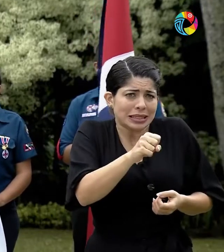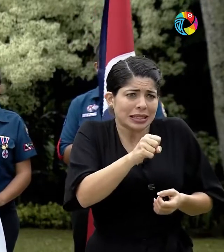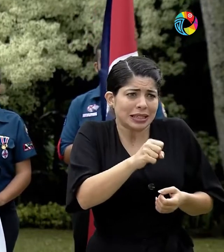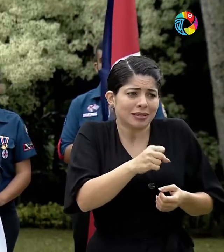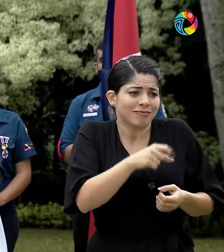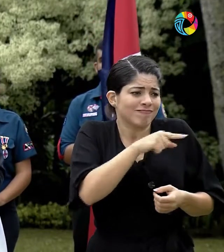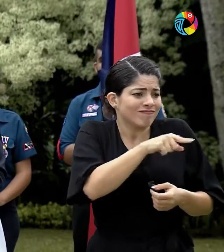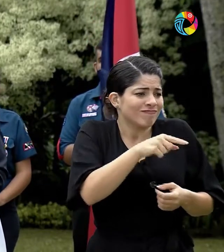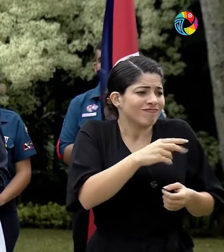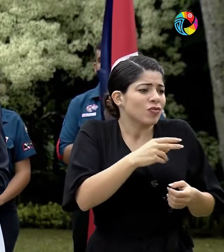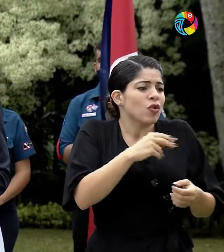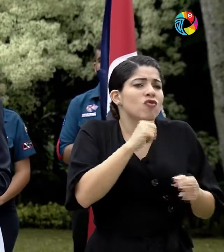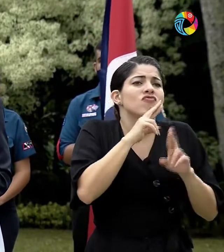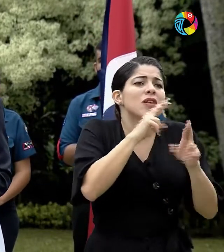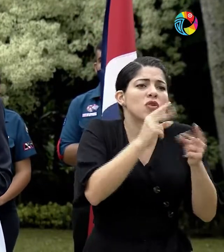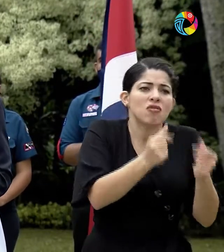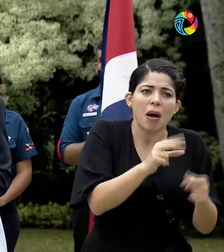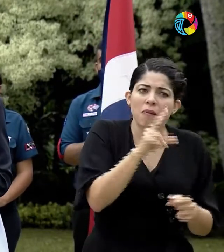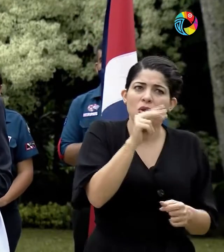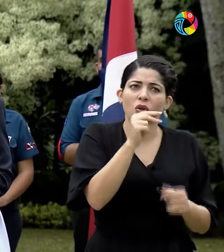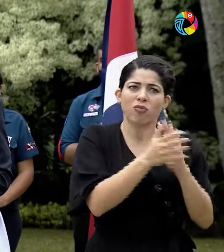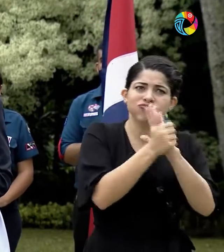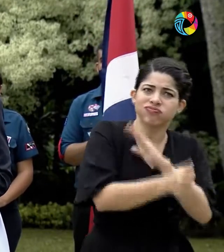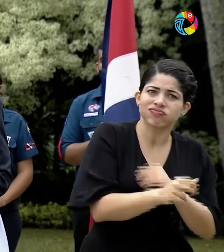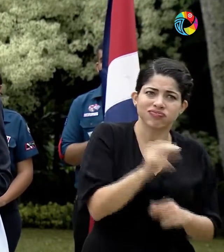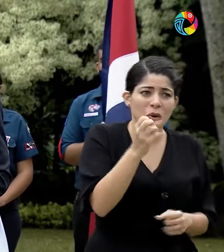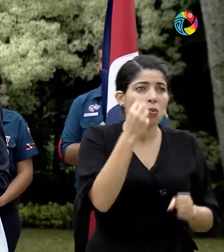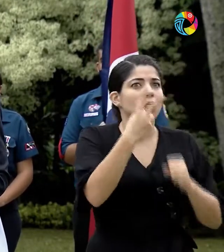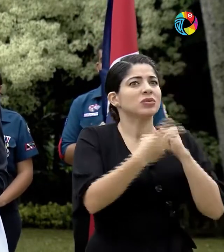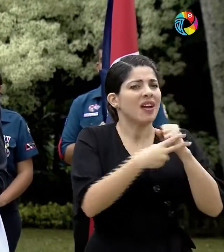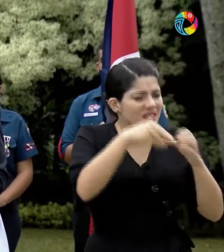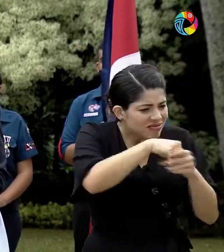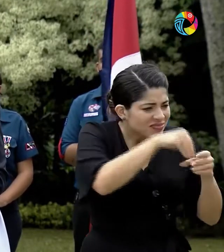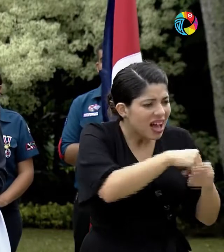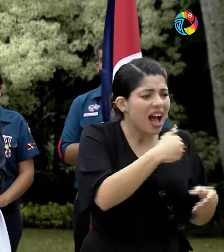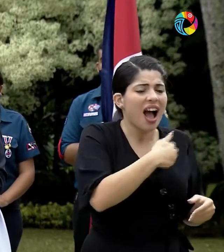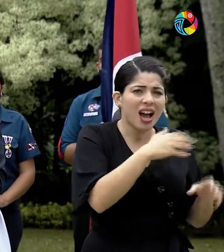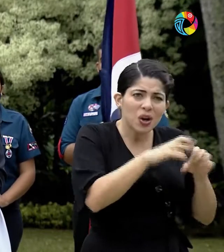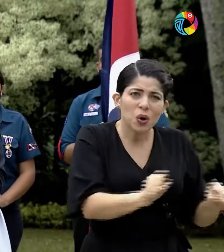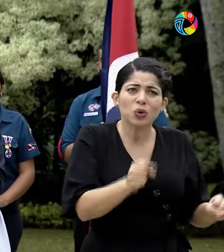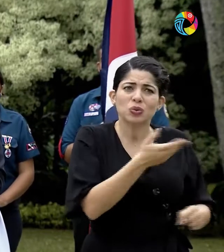Es ineficiente, es incompetente, muchas veces es corrupto.